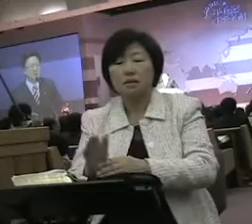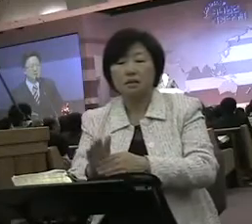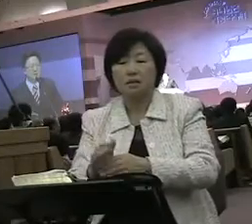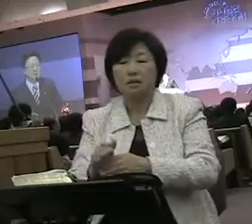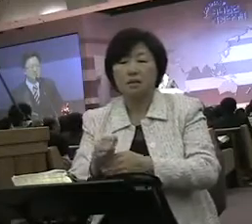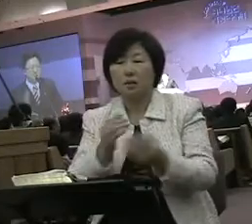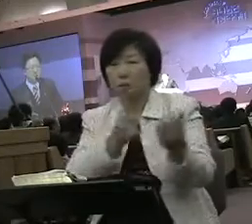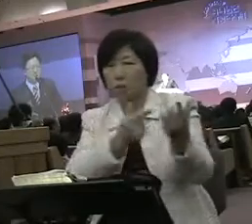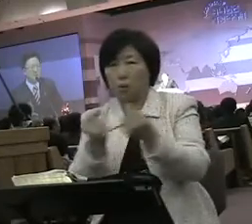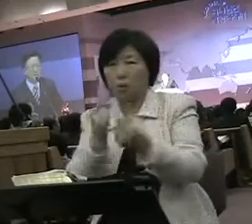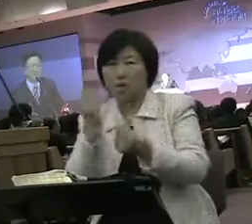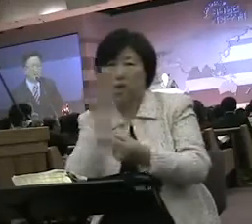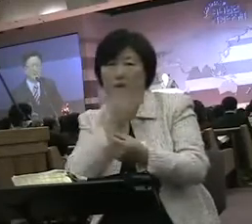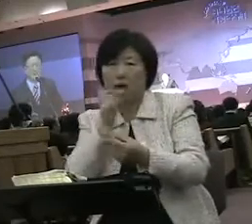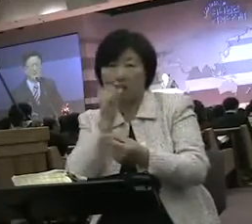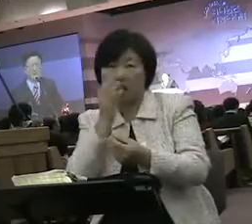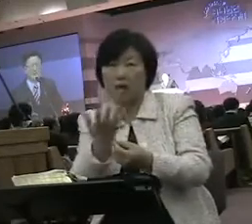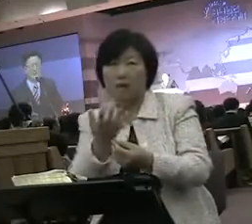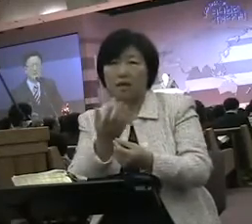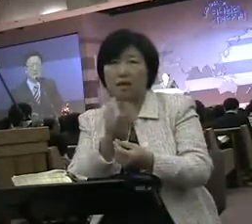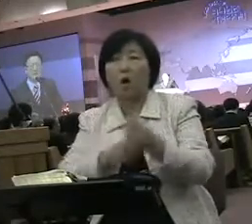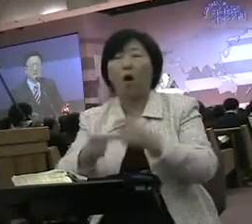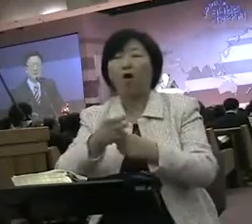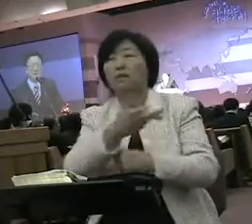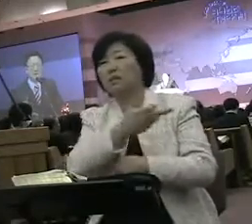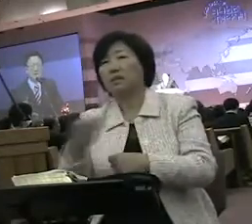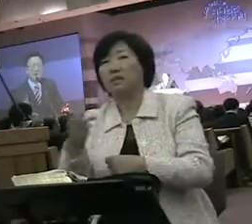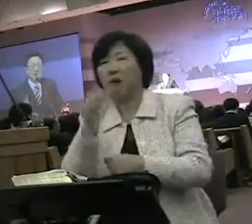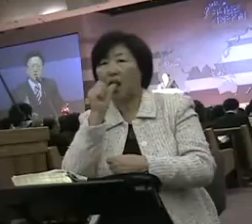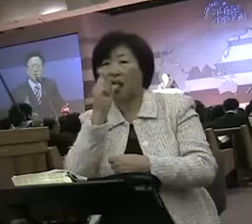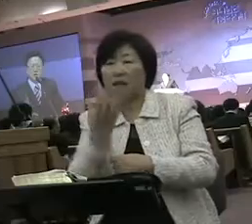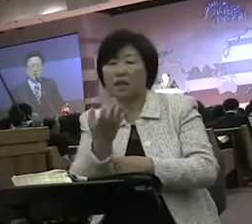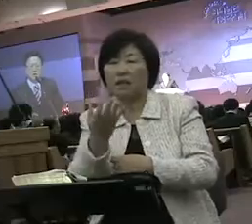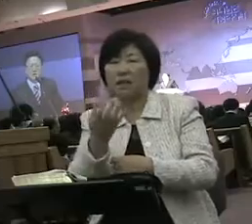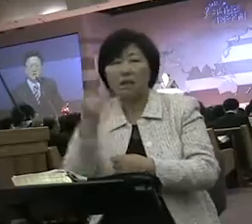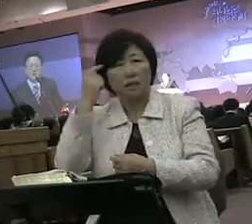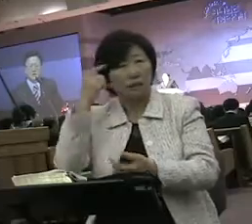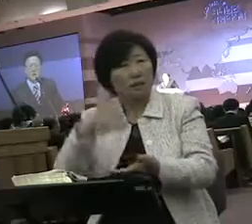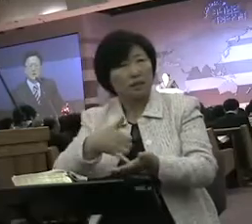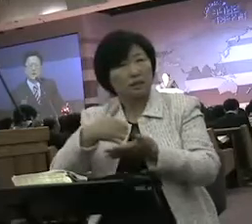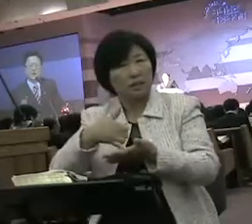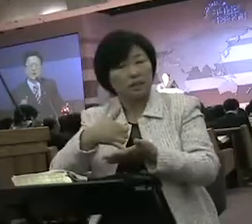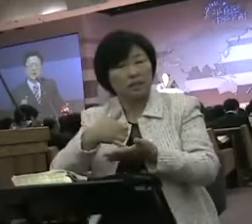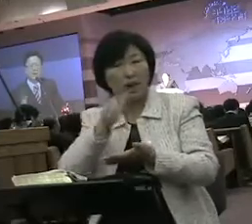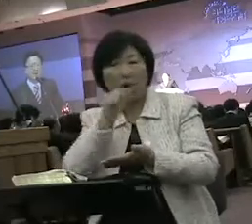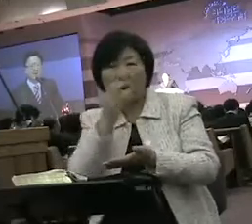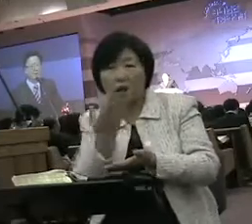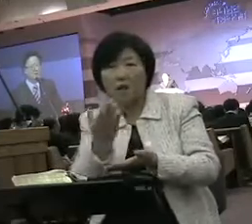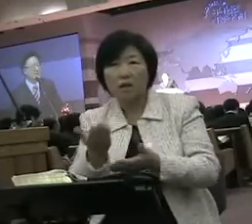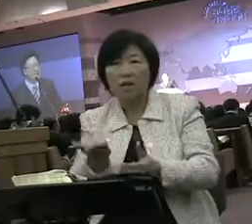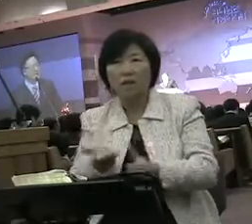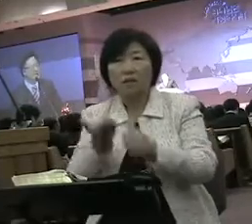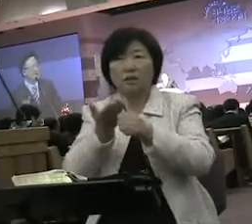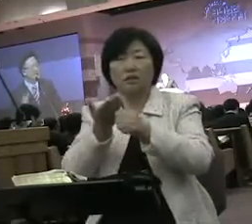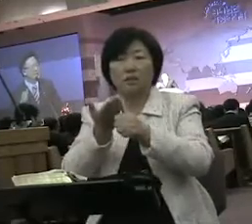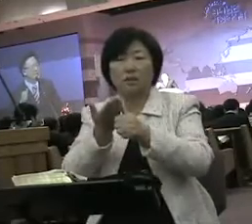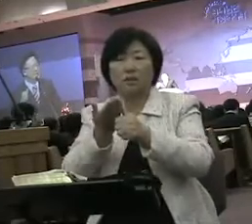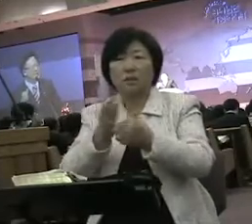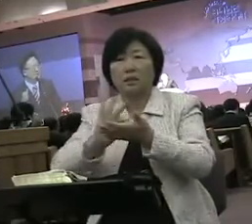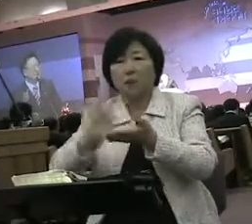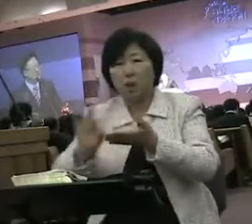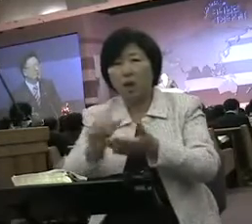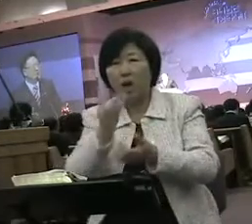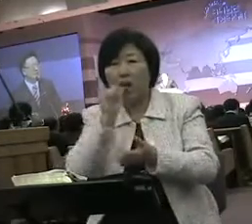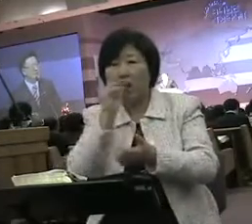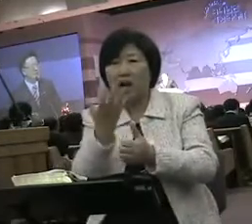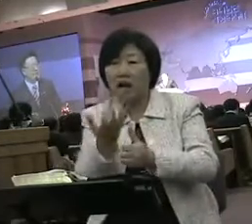그릇이라면 여러분, 큰 그릇을 만들어요. 인격의 그릇도 키우고, 사역의 그릇도 키우고, 내면의